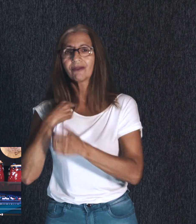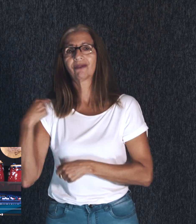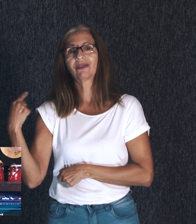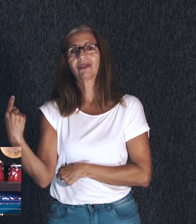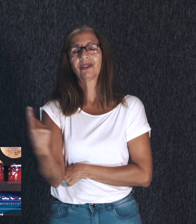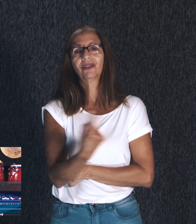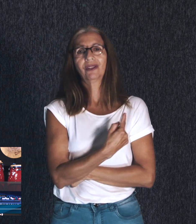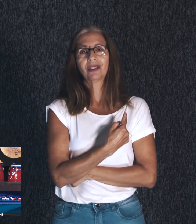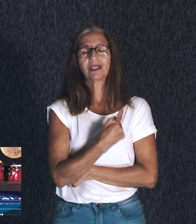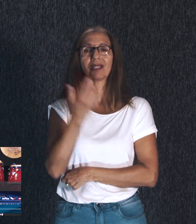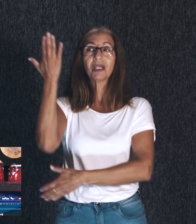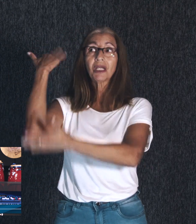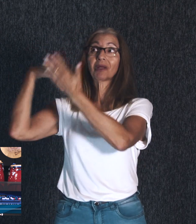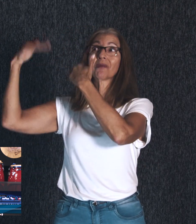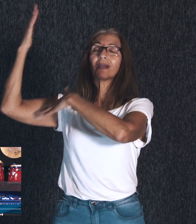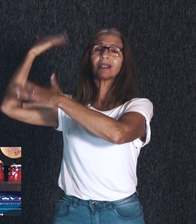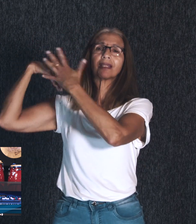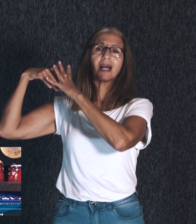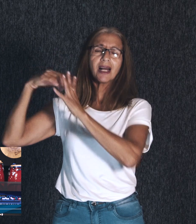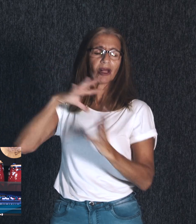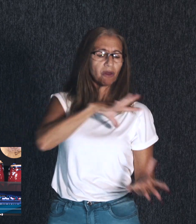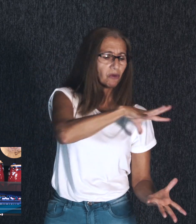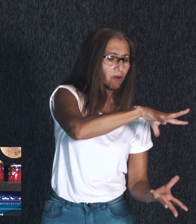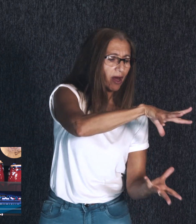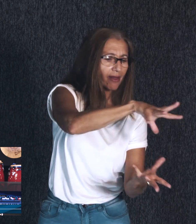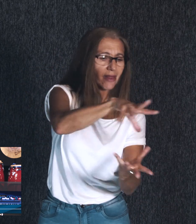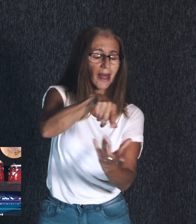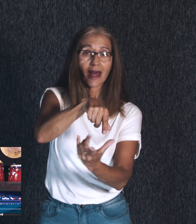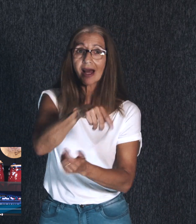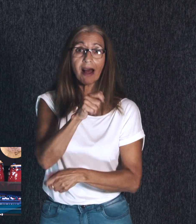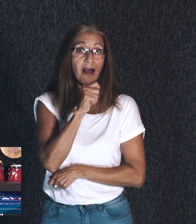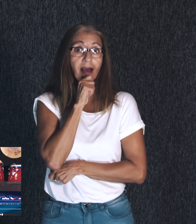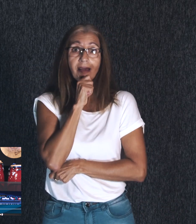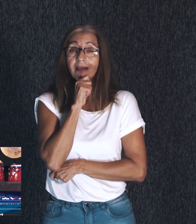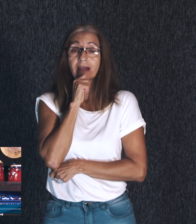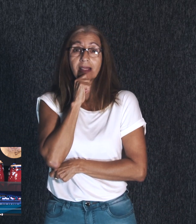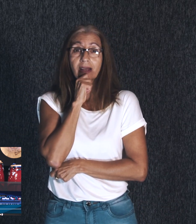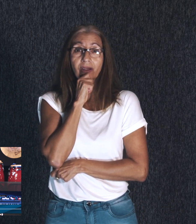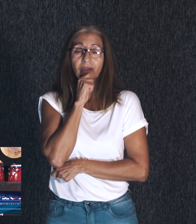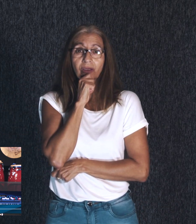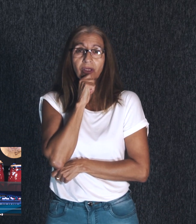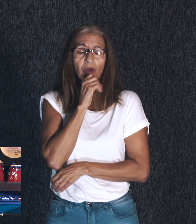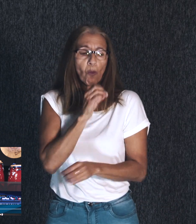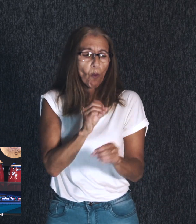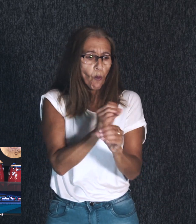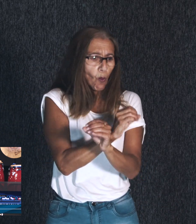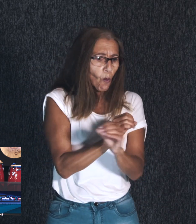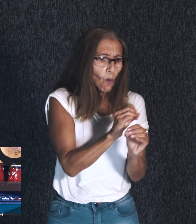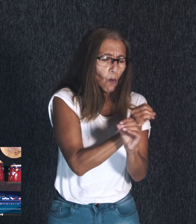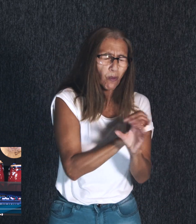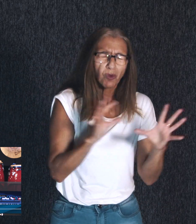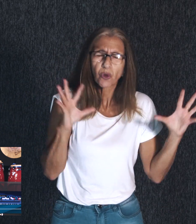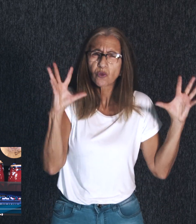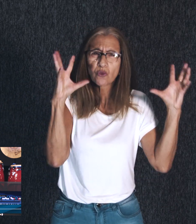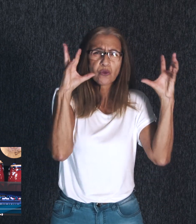e aconteceu. Tudo foi criado pelo poder da palavra de Deus. Há poder na